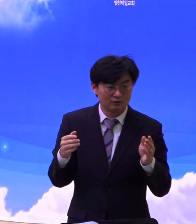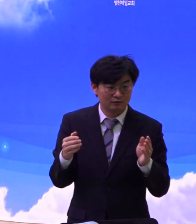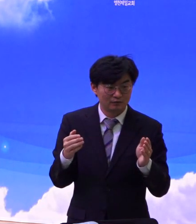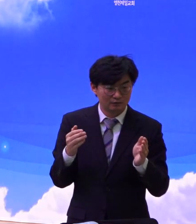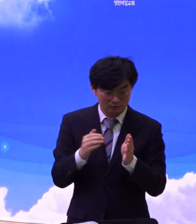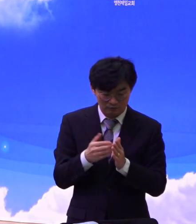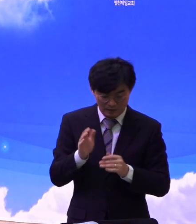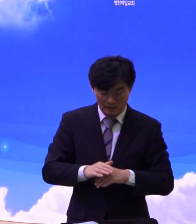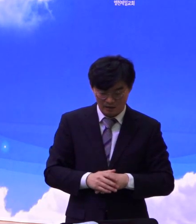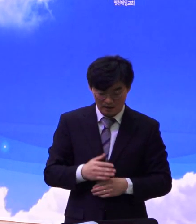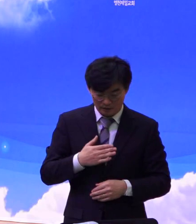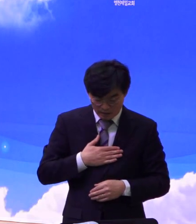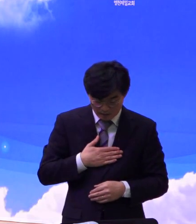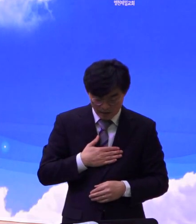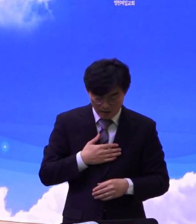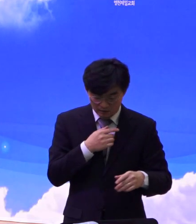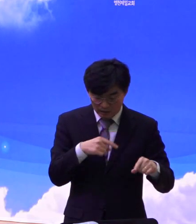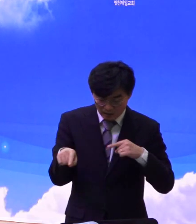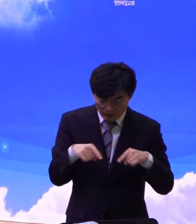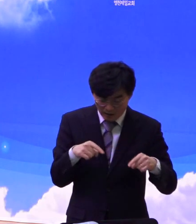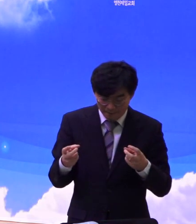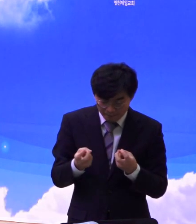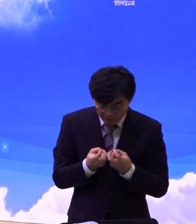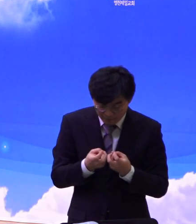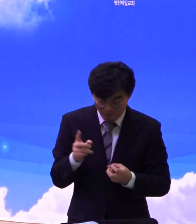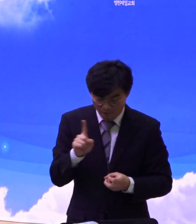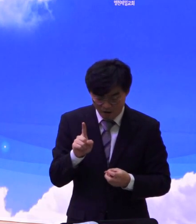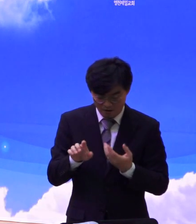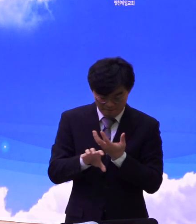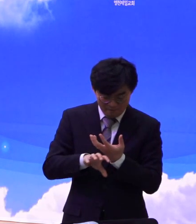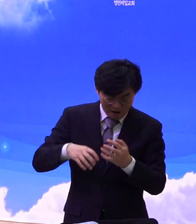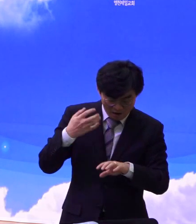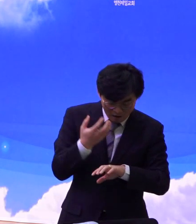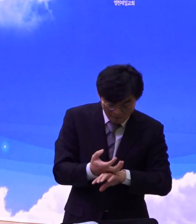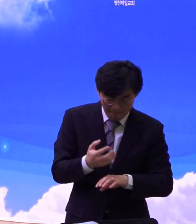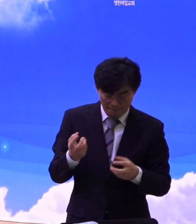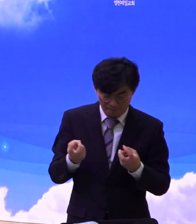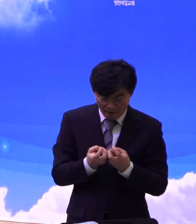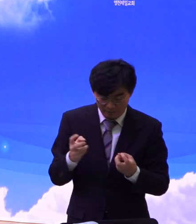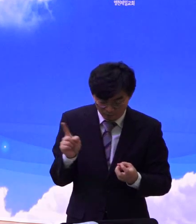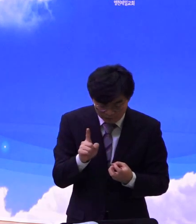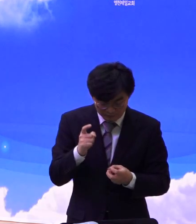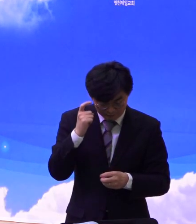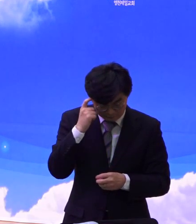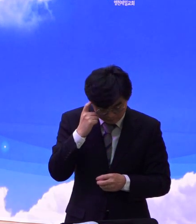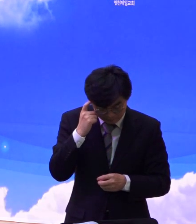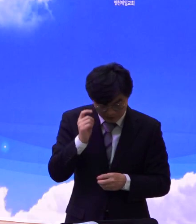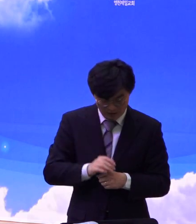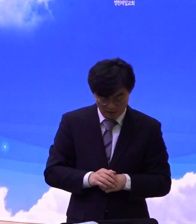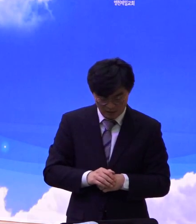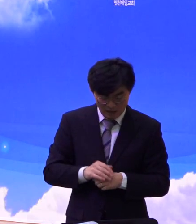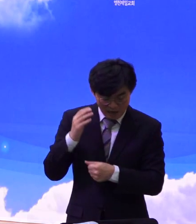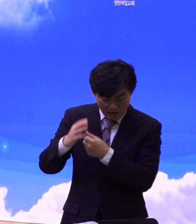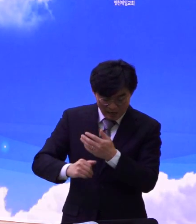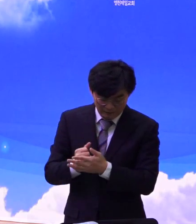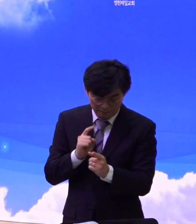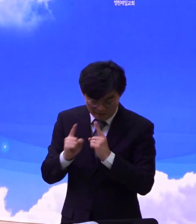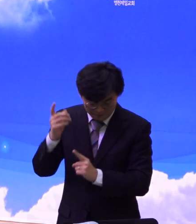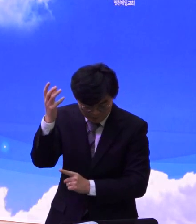어떤 길인지, 내가 개혁해야 하는 것은 과연 무엇인지를 히스기야는 잘 분별했다는